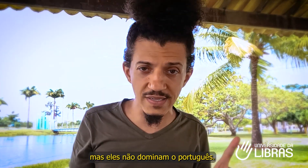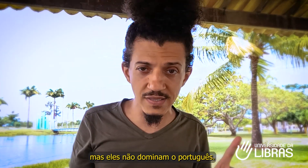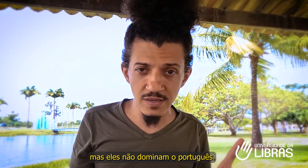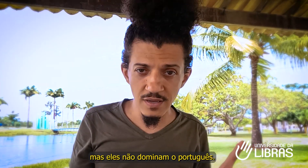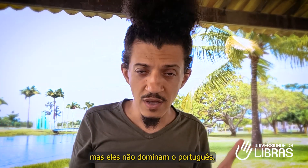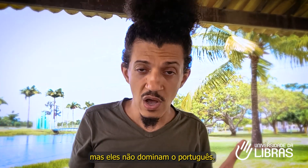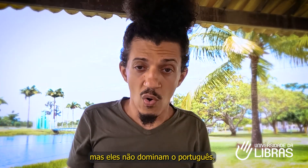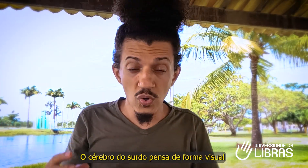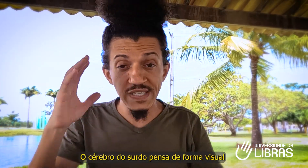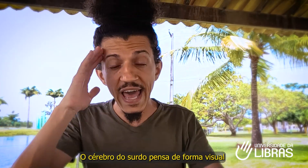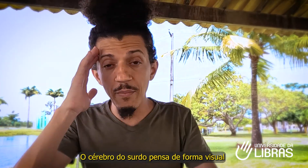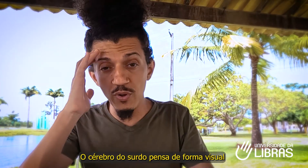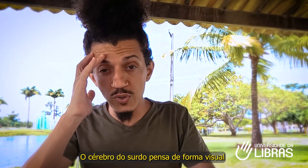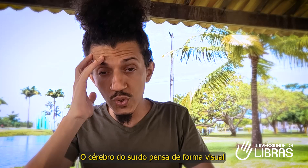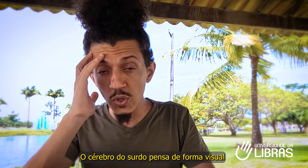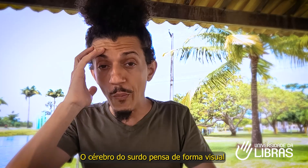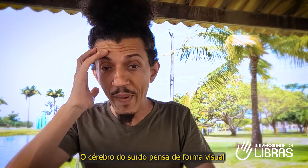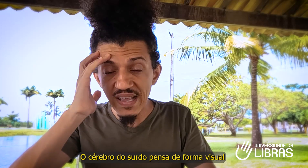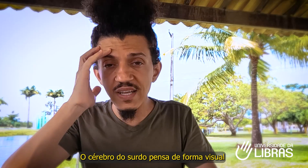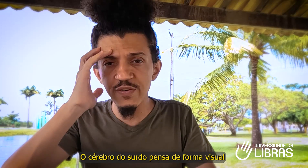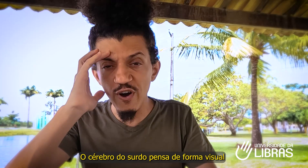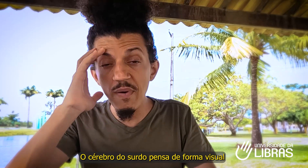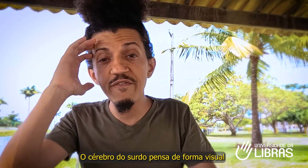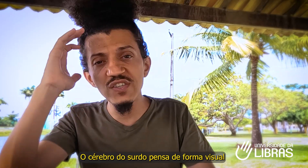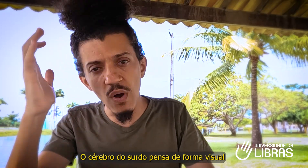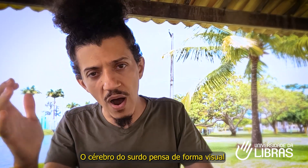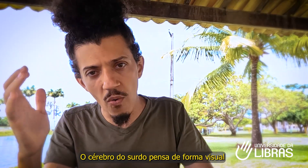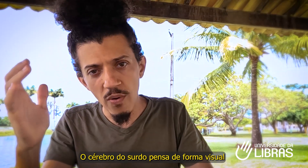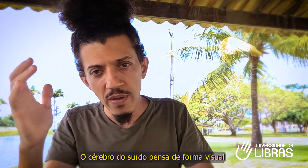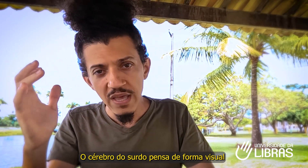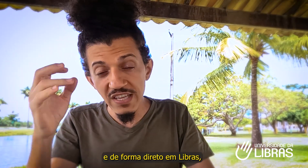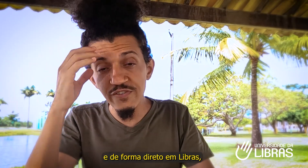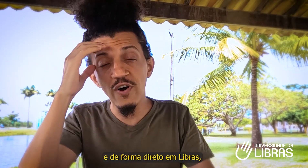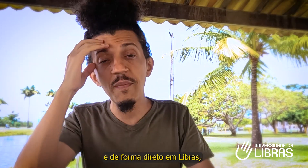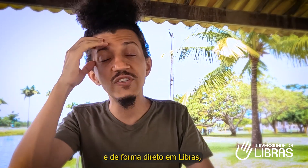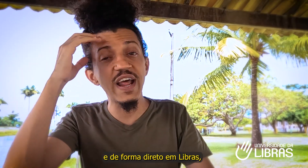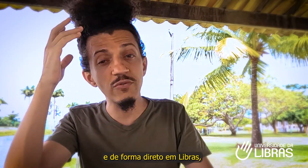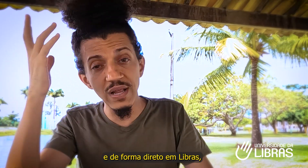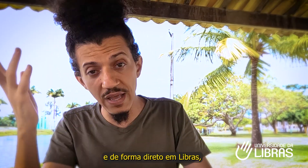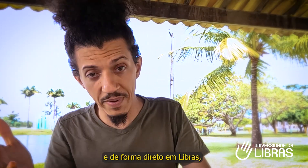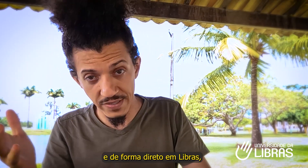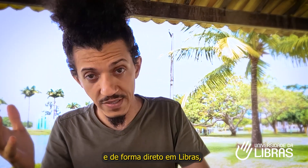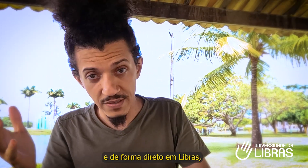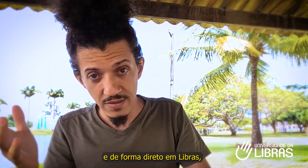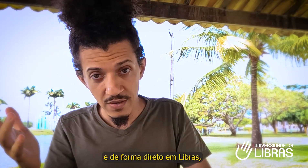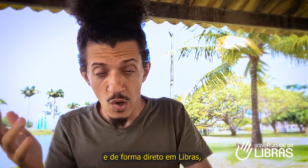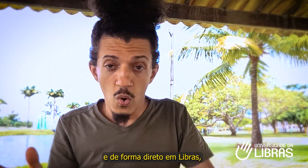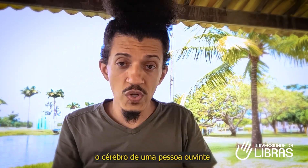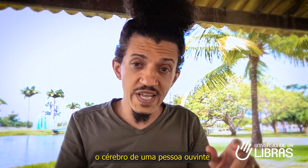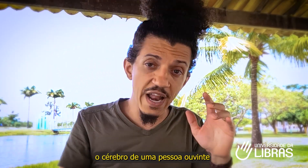português. O cérebro do surdo pensa de forma visual e de forma direta em Libras. O